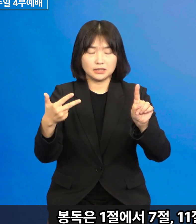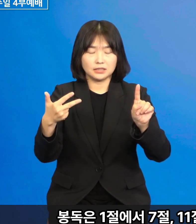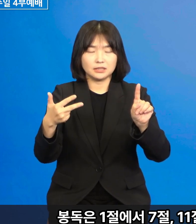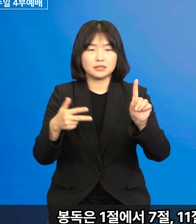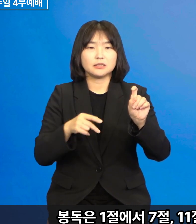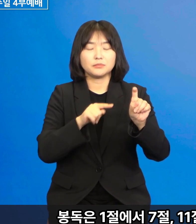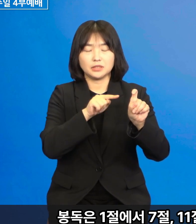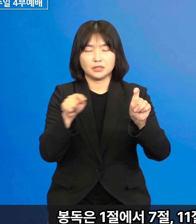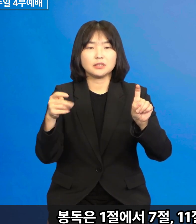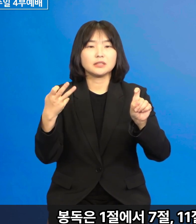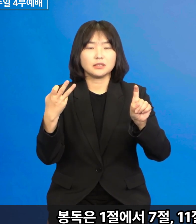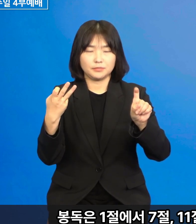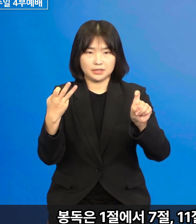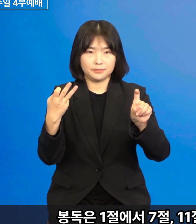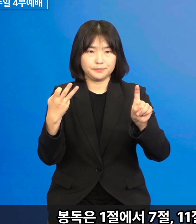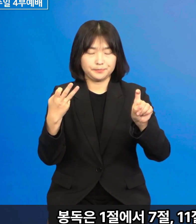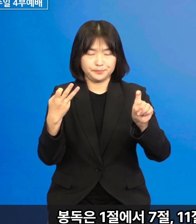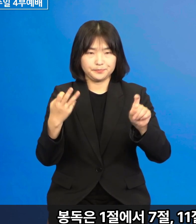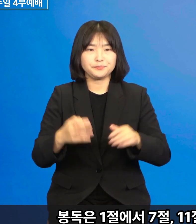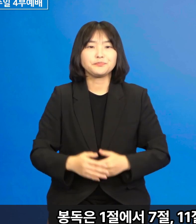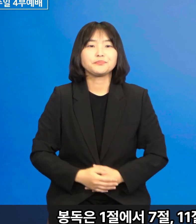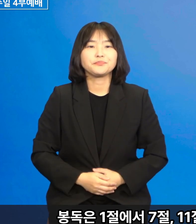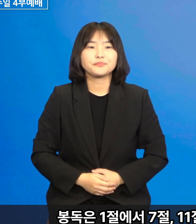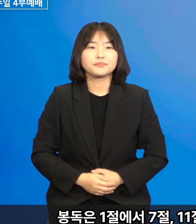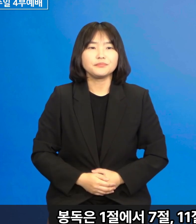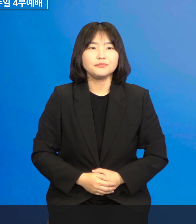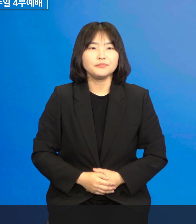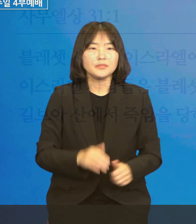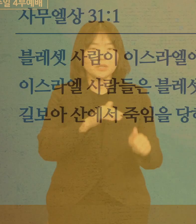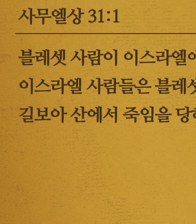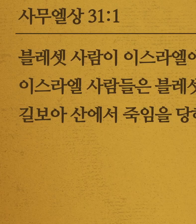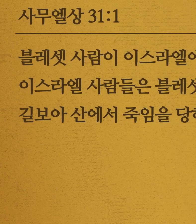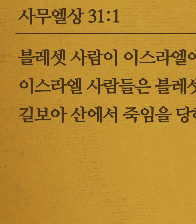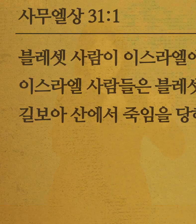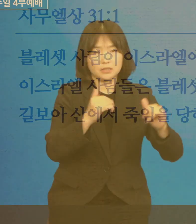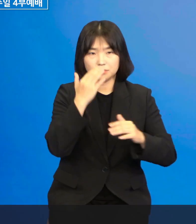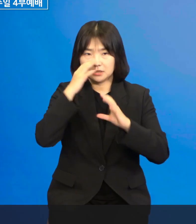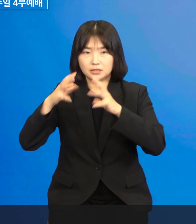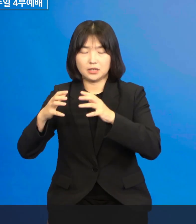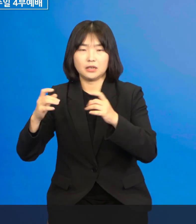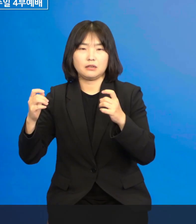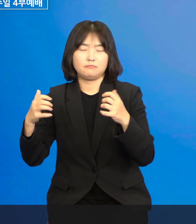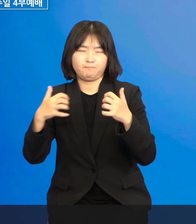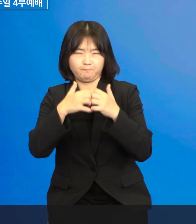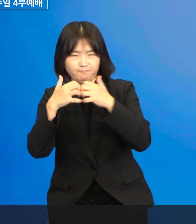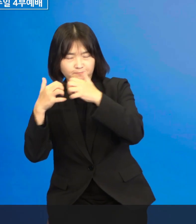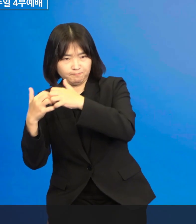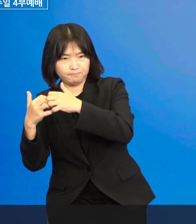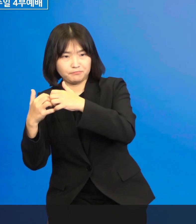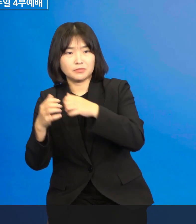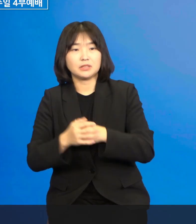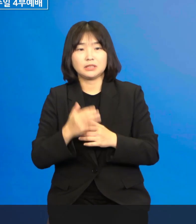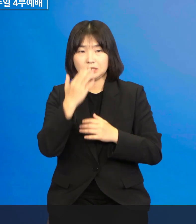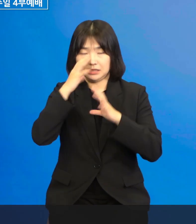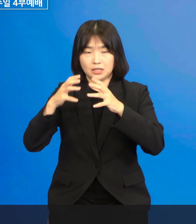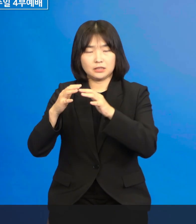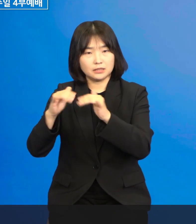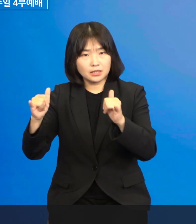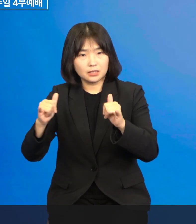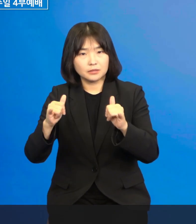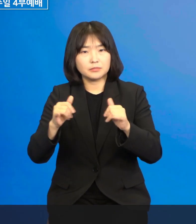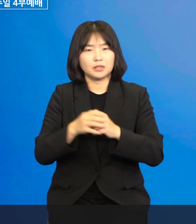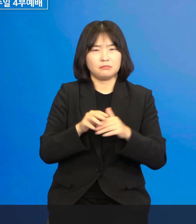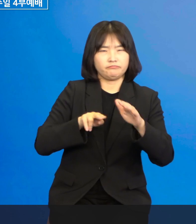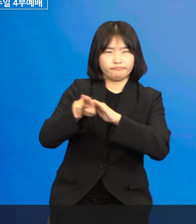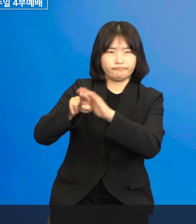7절, 11절에서 13절 하도록 하겠습니다. 블레셋 사람이 이스라엘의 싸움을 걸어왔다. 이스라엘